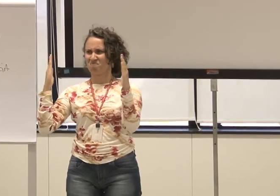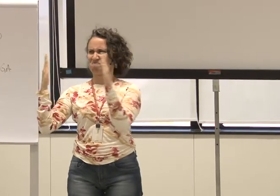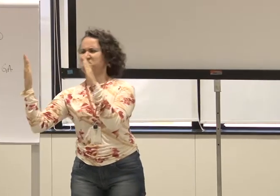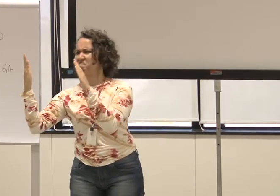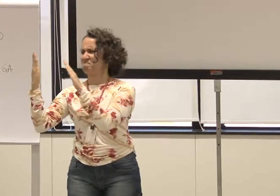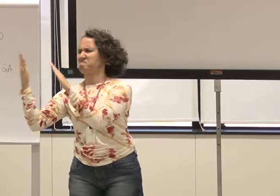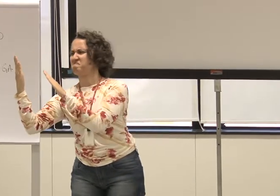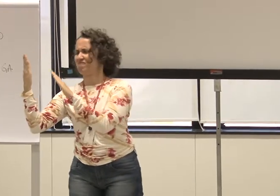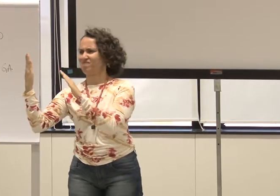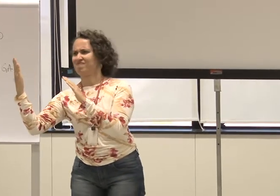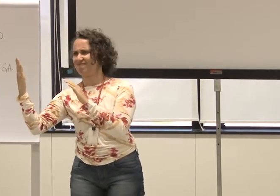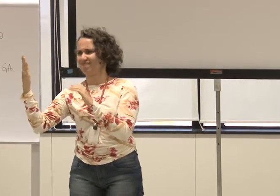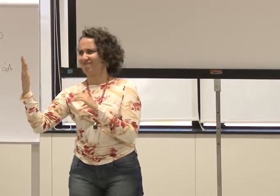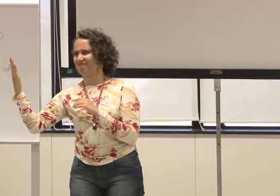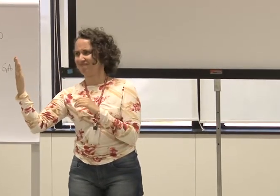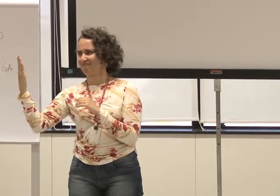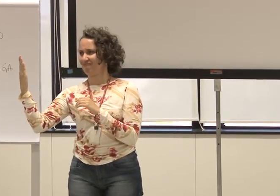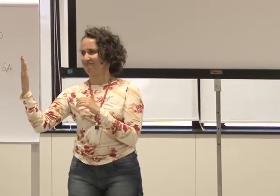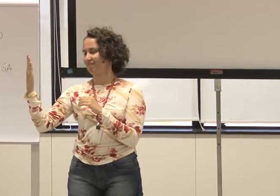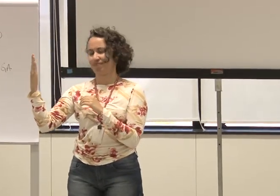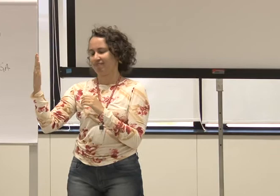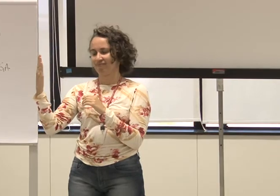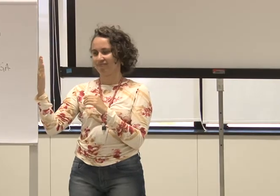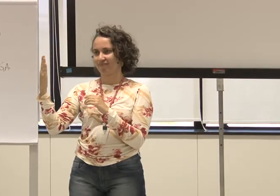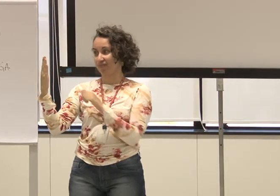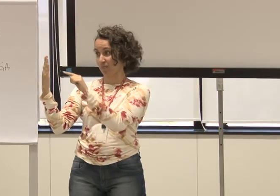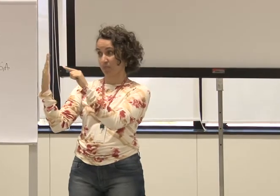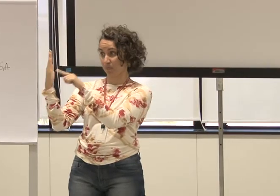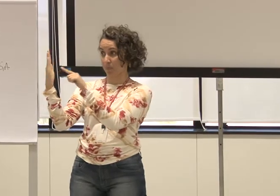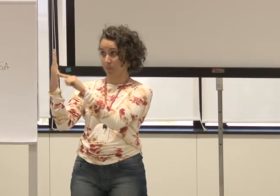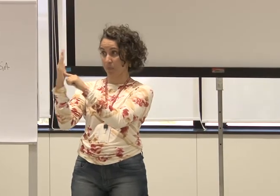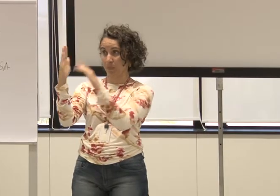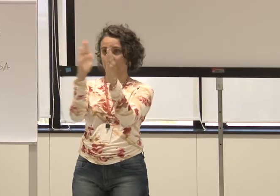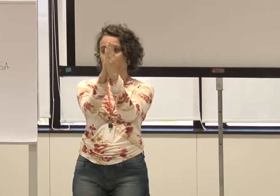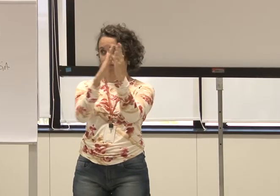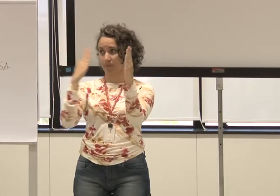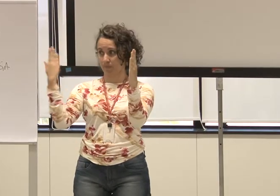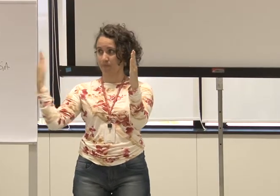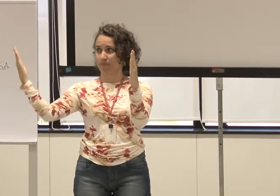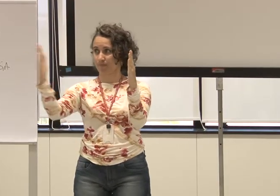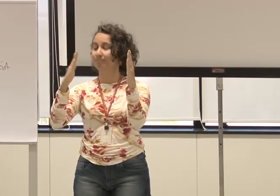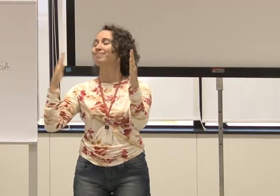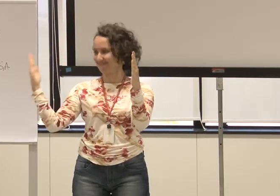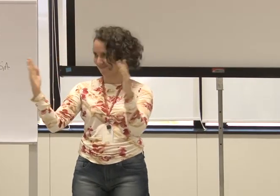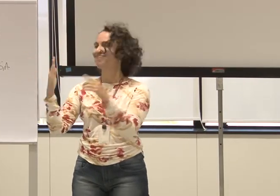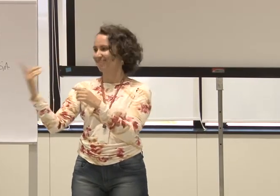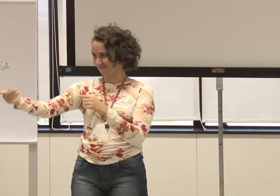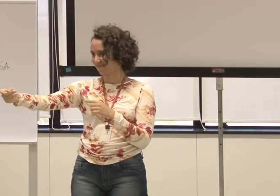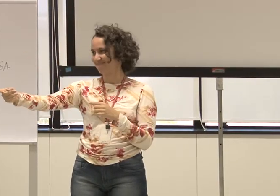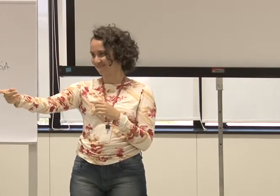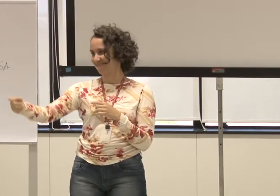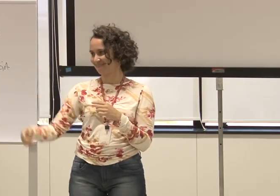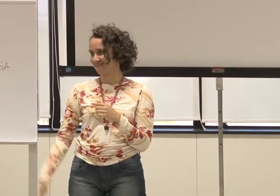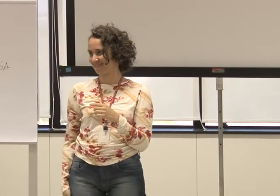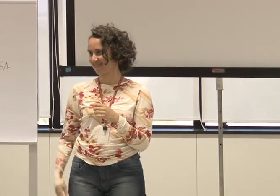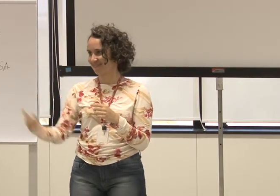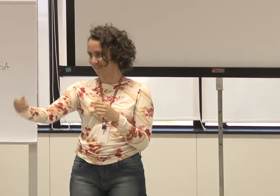fora. Ficou preso na porta giratória. Porta giratória de banco. Travou. Porta giratória de banco.